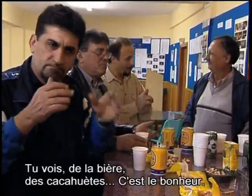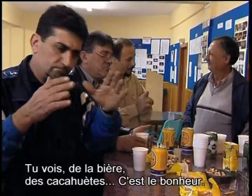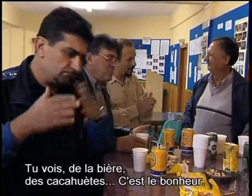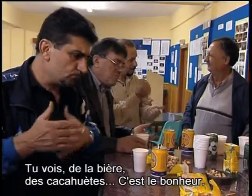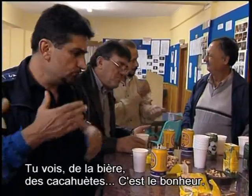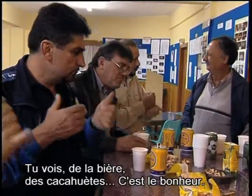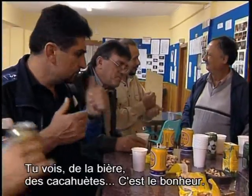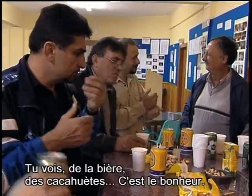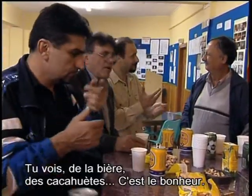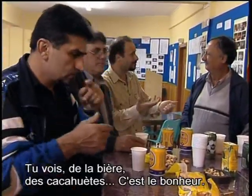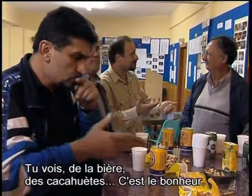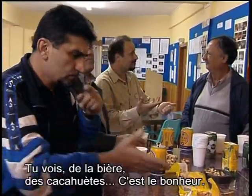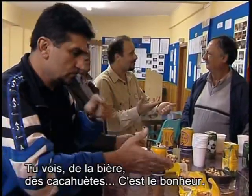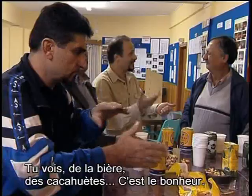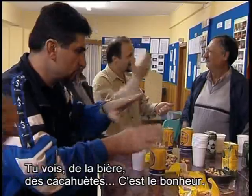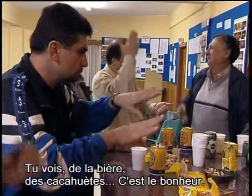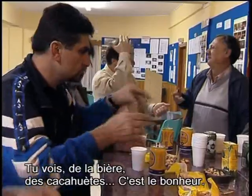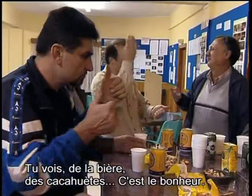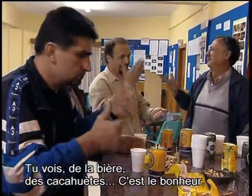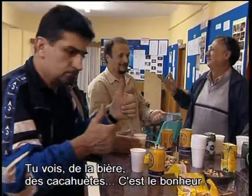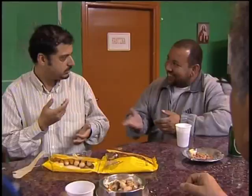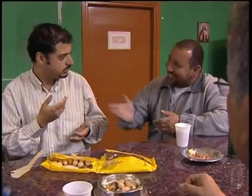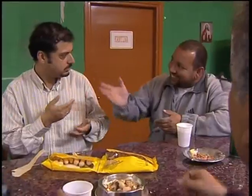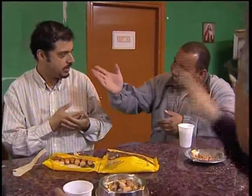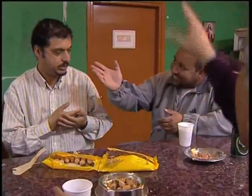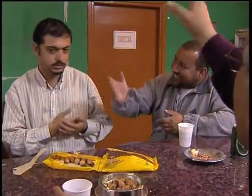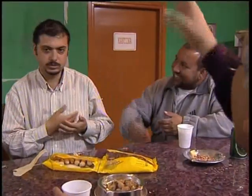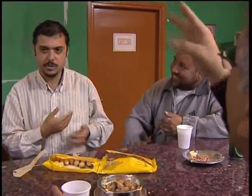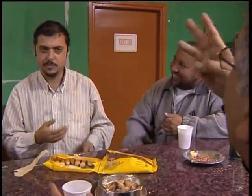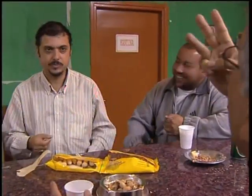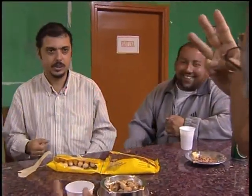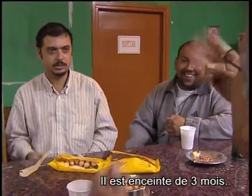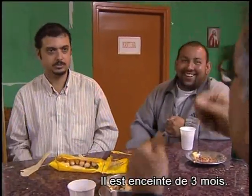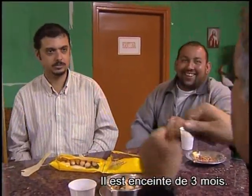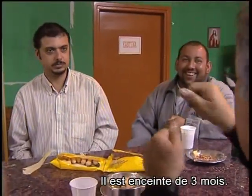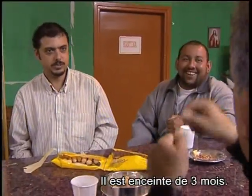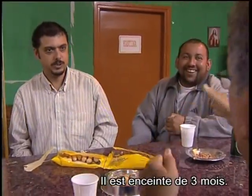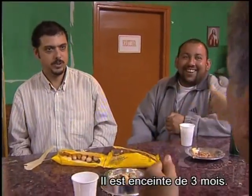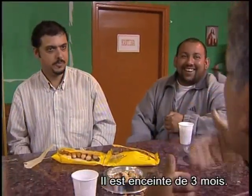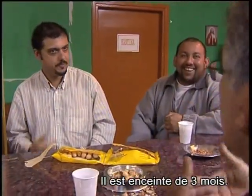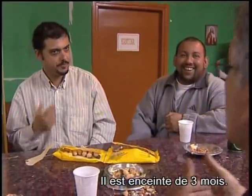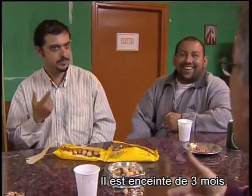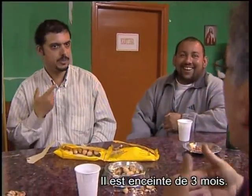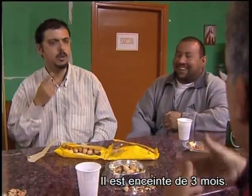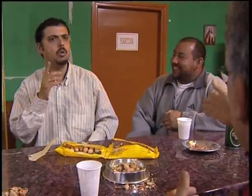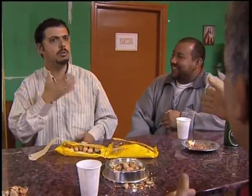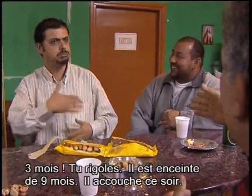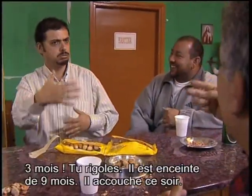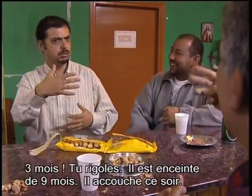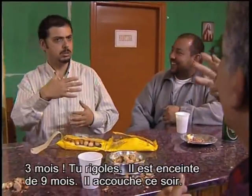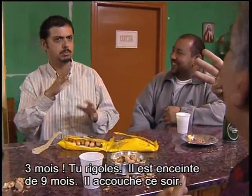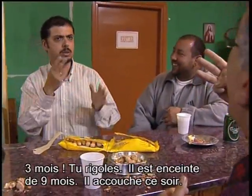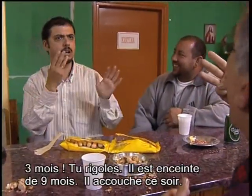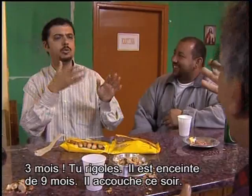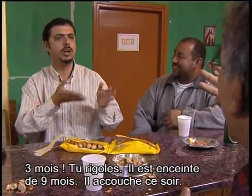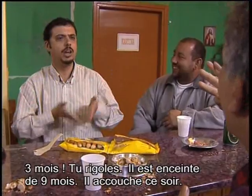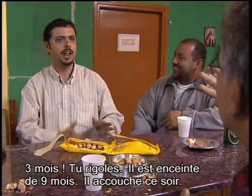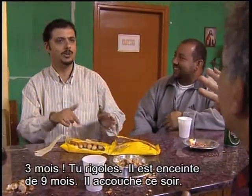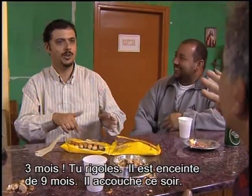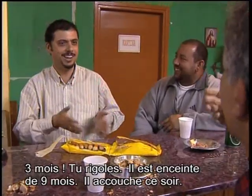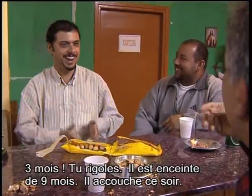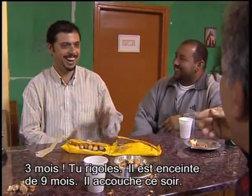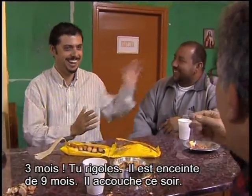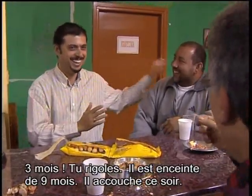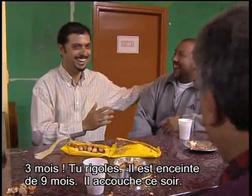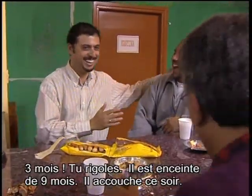Tu vois, de la bière, des cacahuètes, c'est le bonheur. Il est au moins enceinte de 3 mois. De 3 mois, tu rigoles,